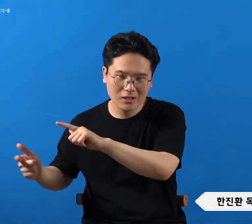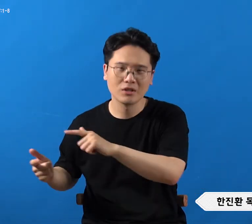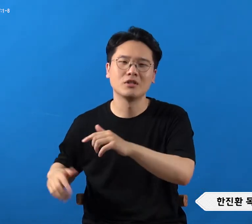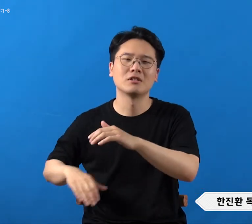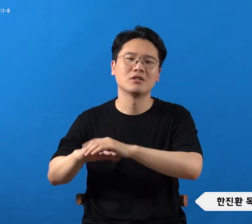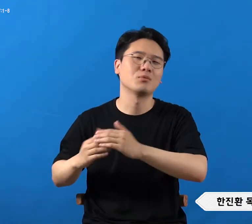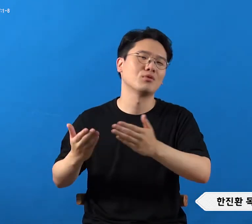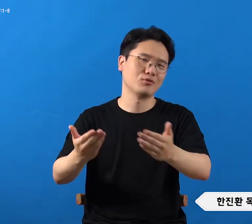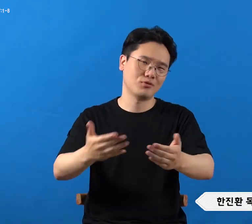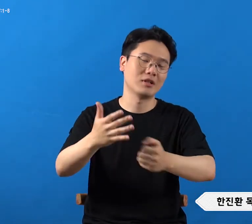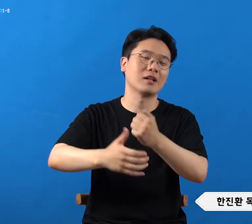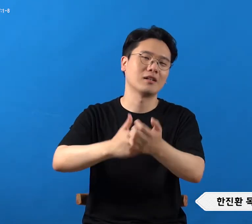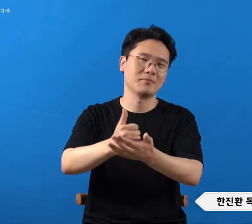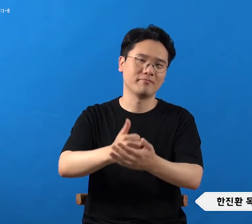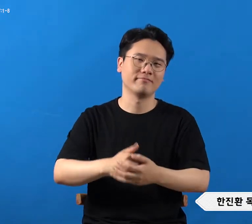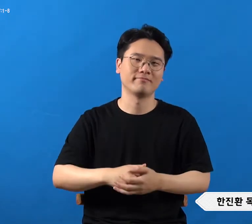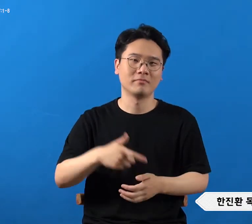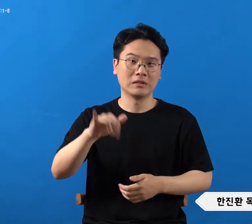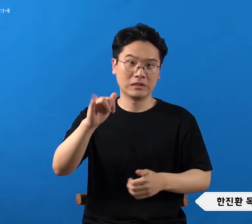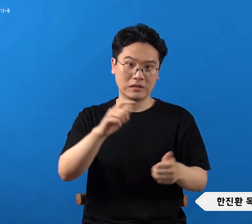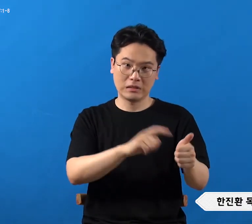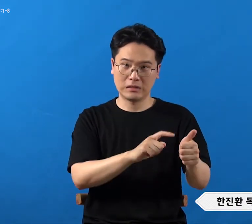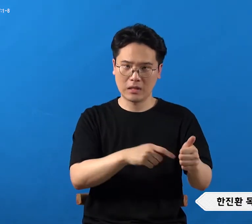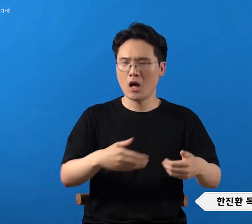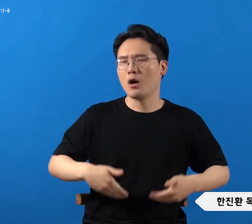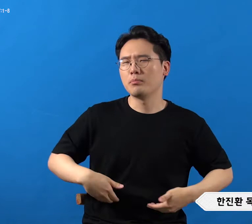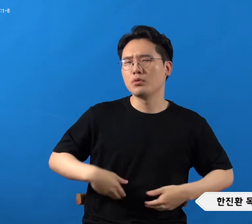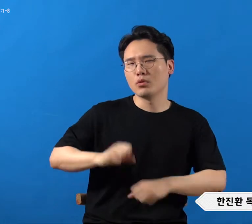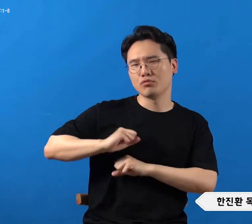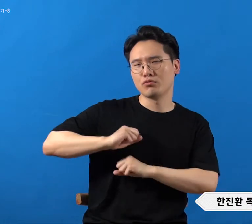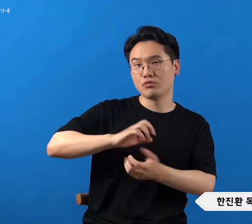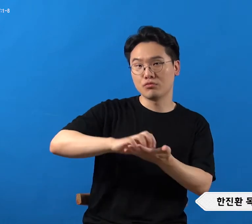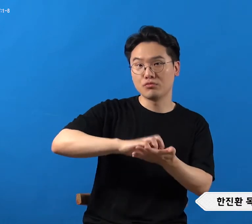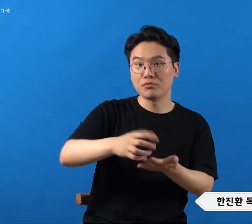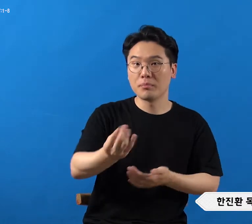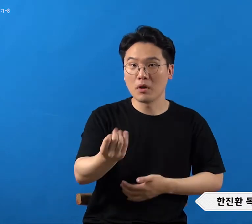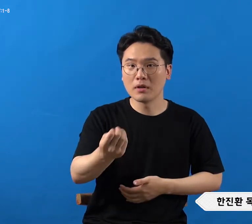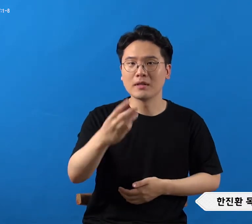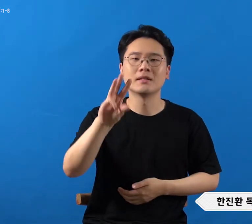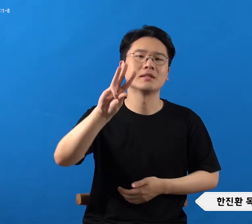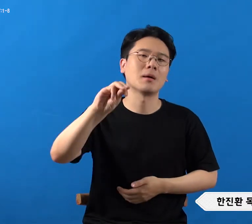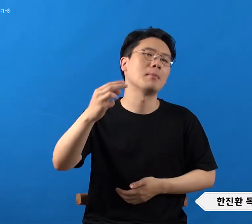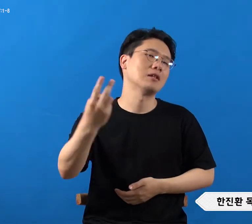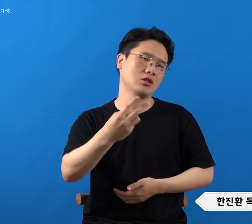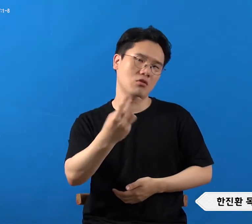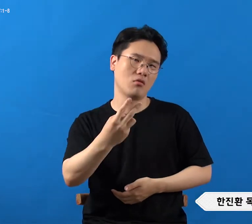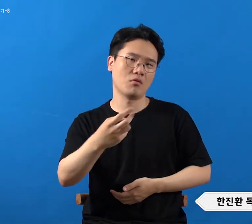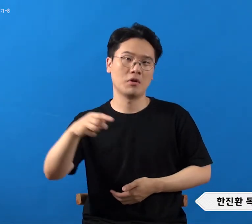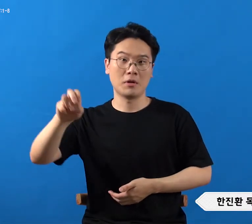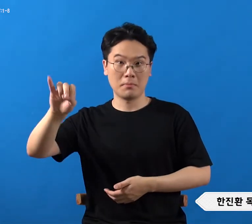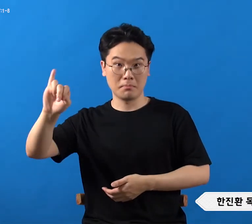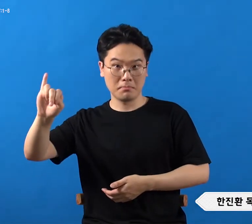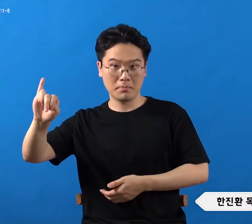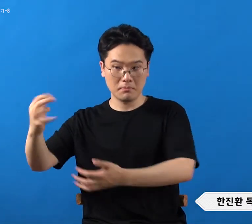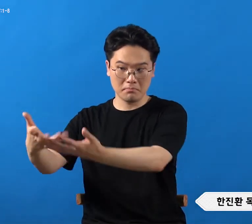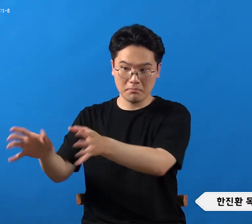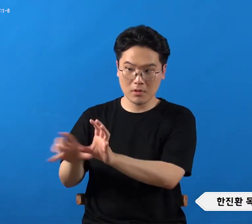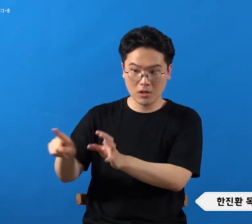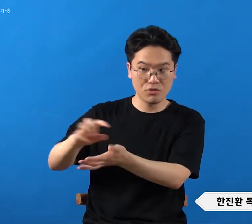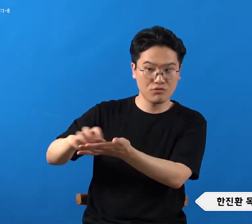기드온이 불러 모은 병사들은 모두 3만 2천 명이었습니다. 미디안의 병사는 13만